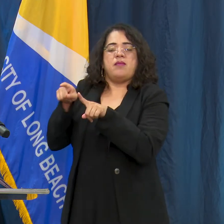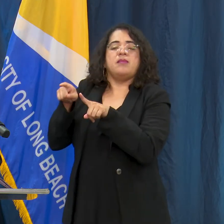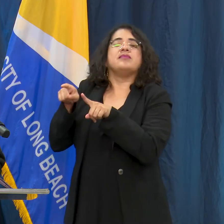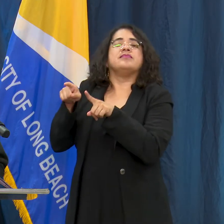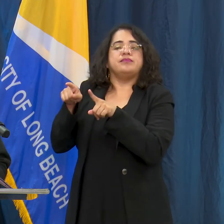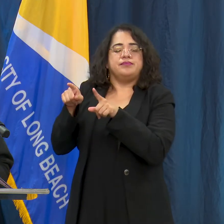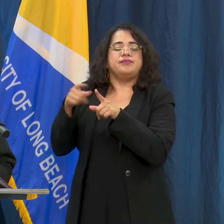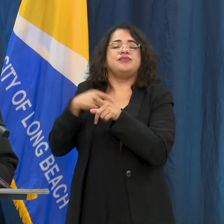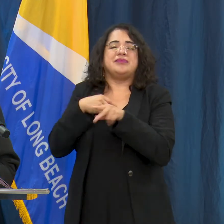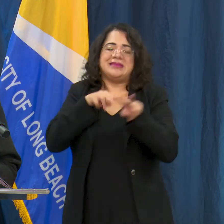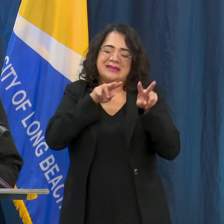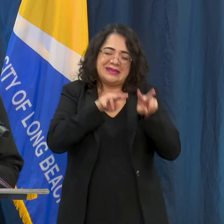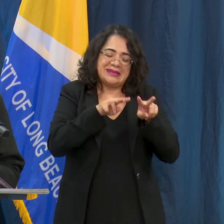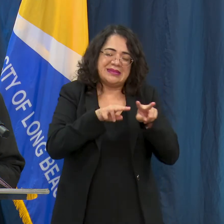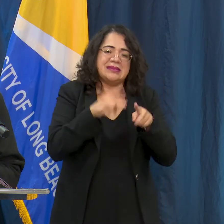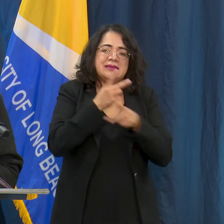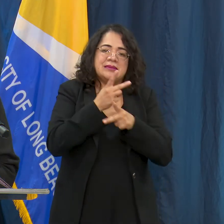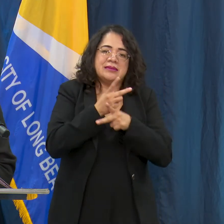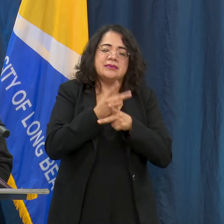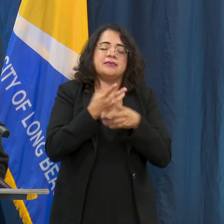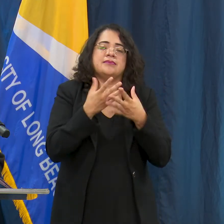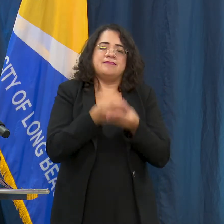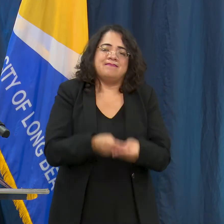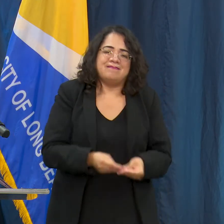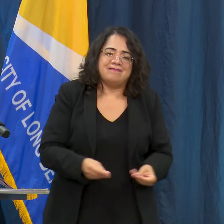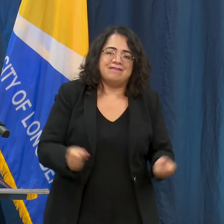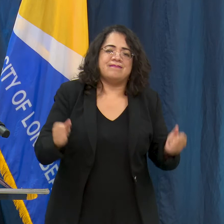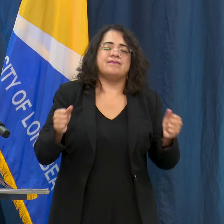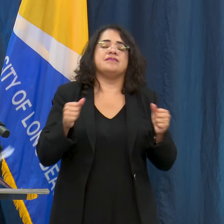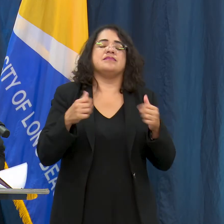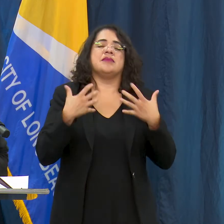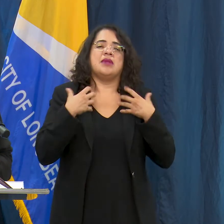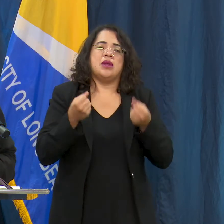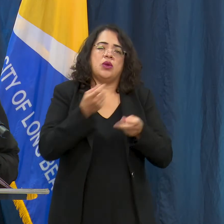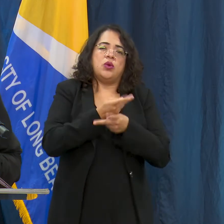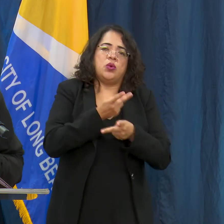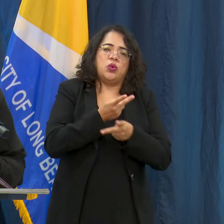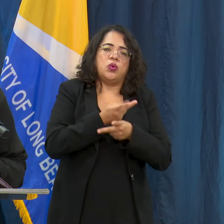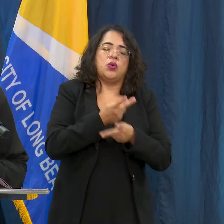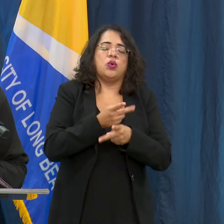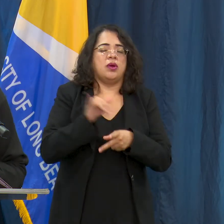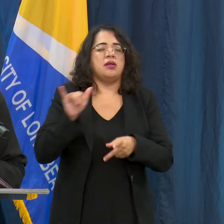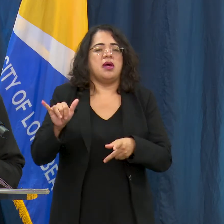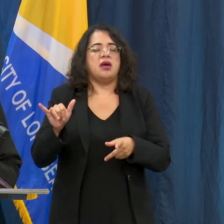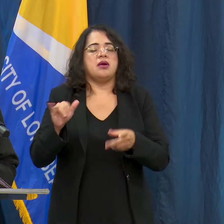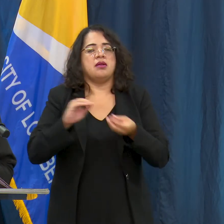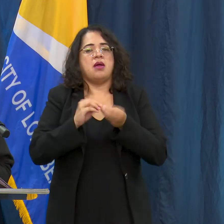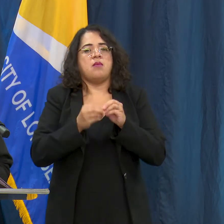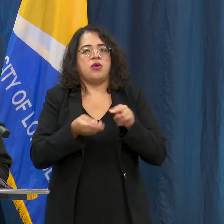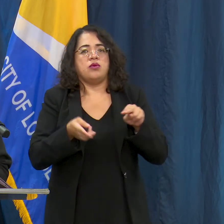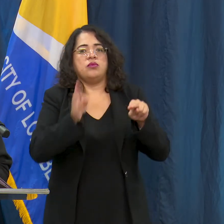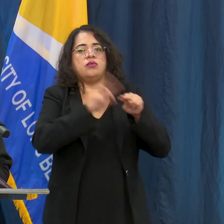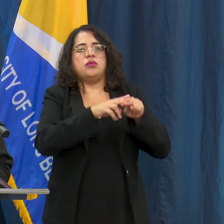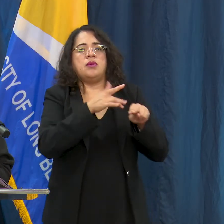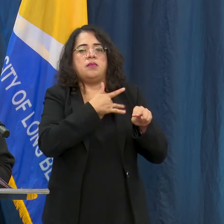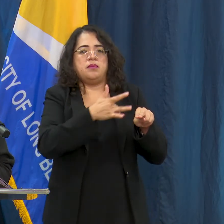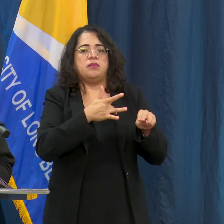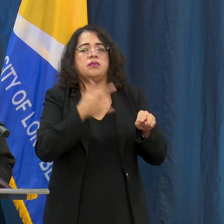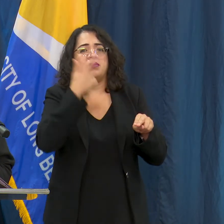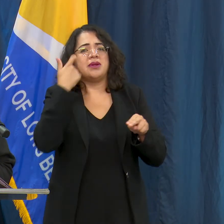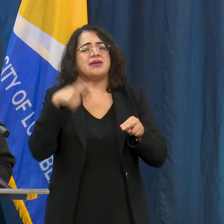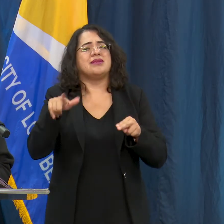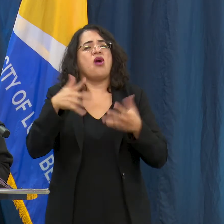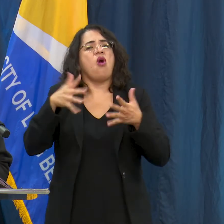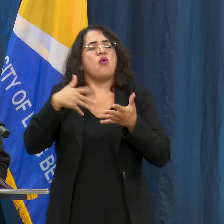los tenemos monitoreando más largo y por muy cerca de todas las tendencias, por la vulnerabilidad de